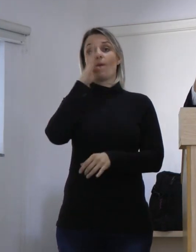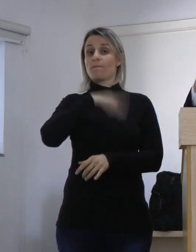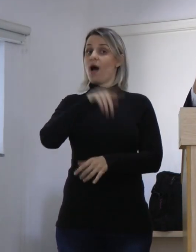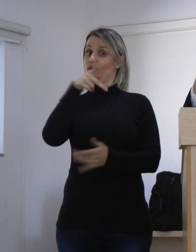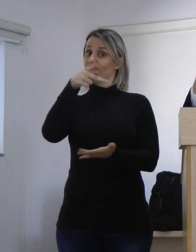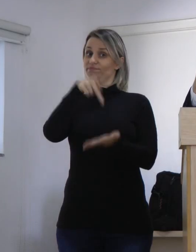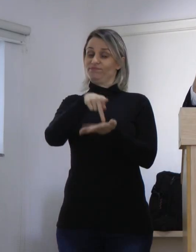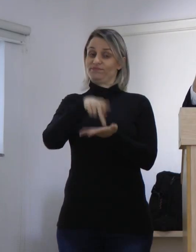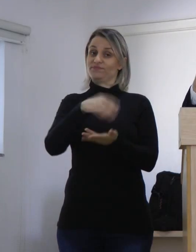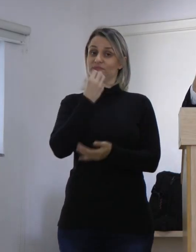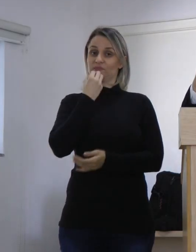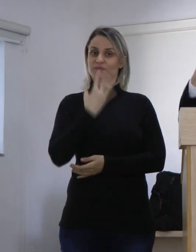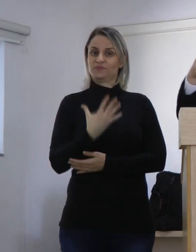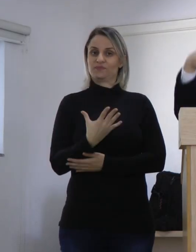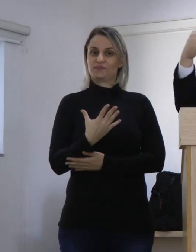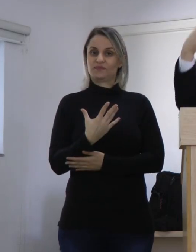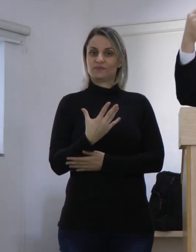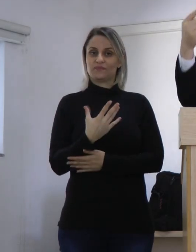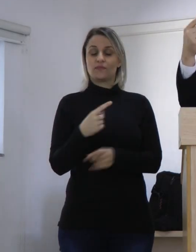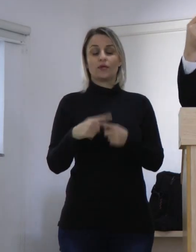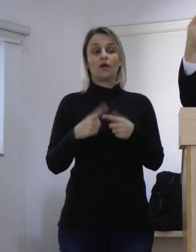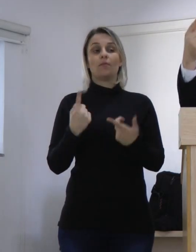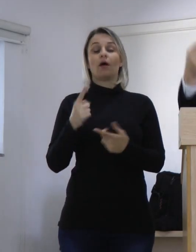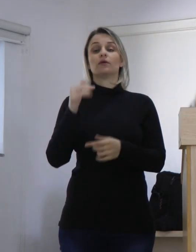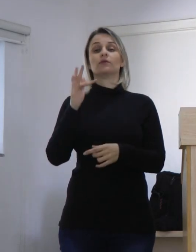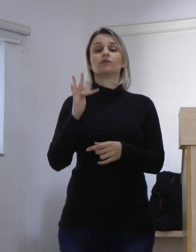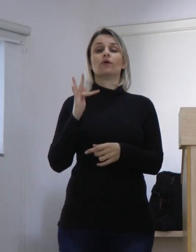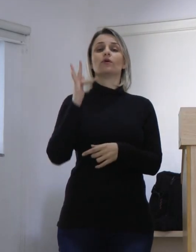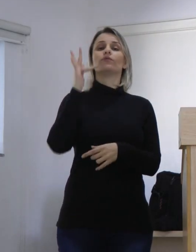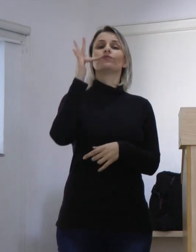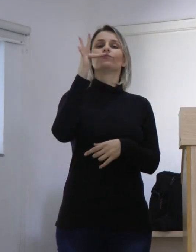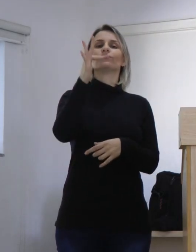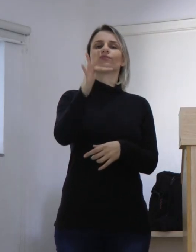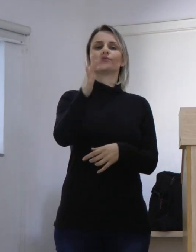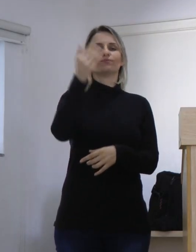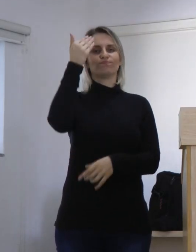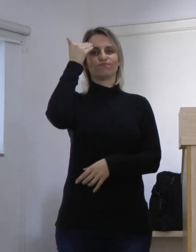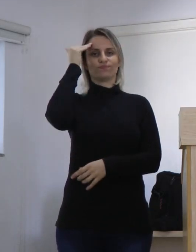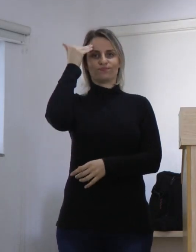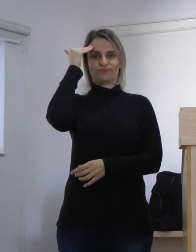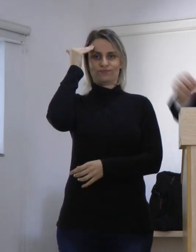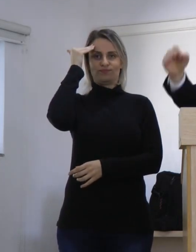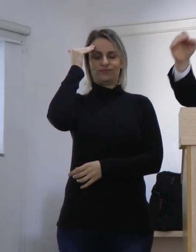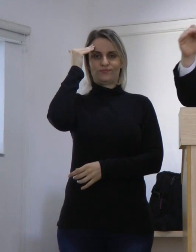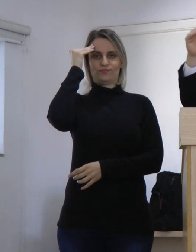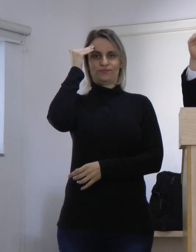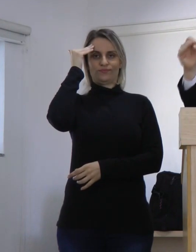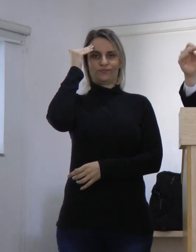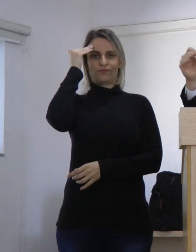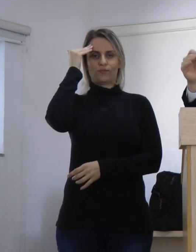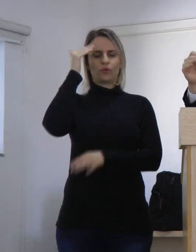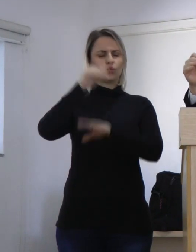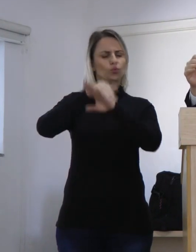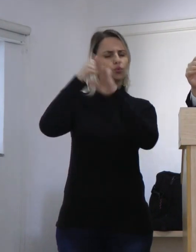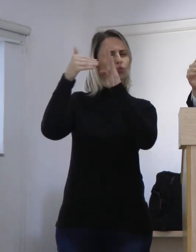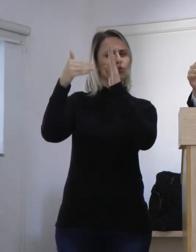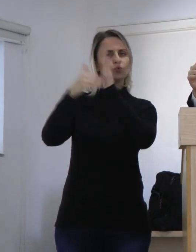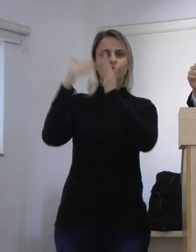bem. Mas que só mais tarde nós vamos compreender isso. De tudo dai